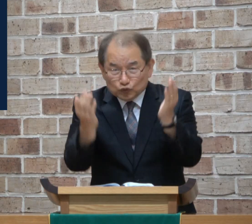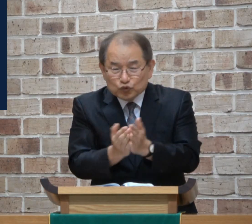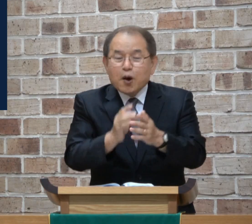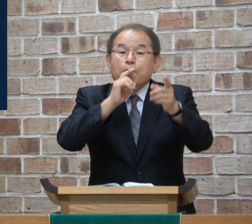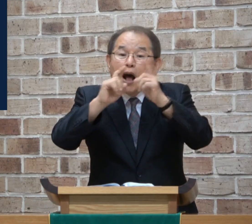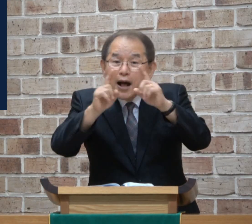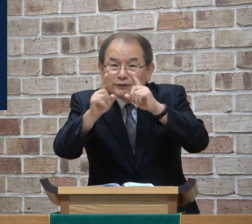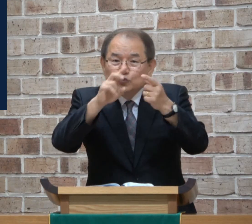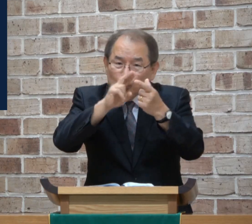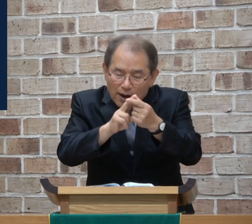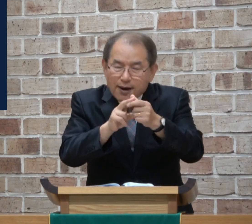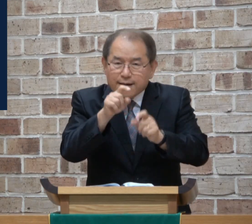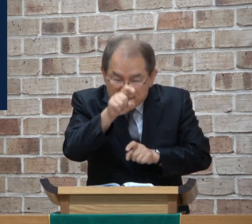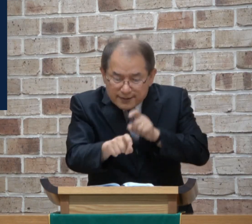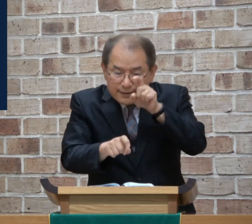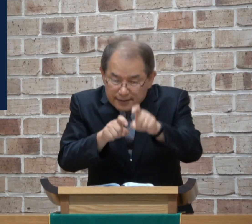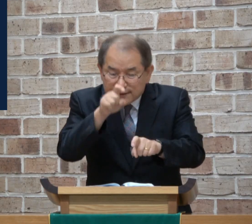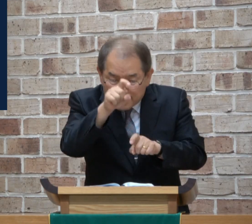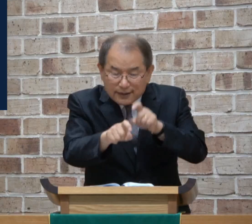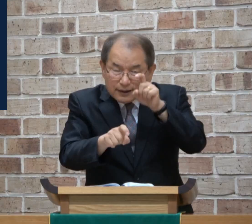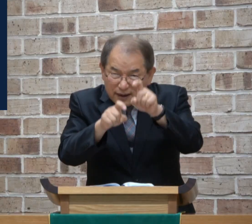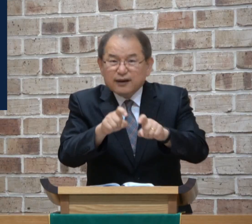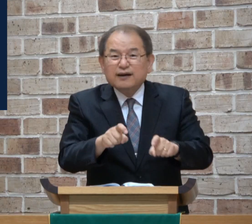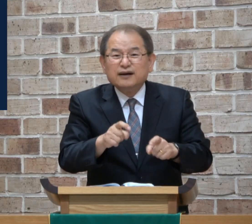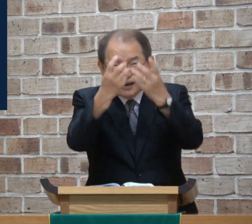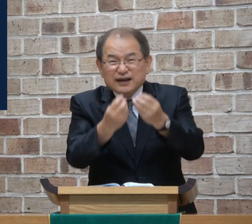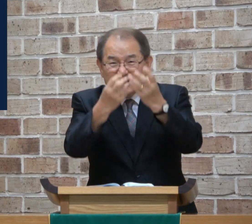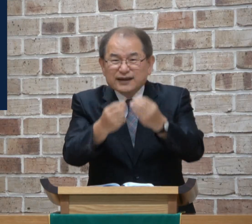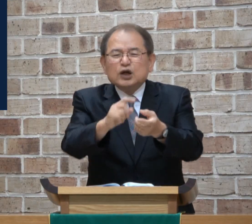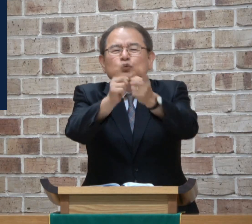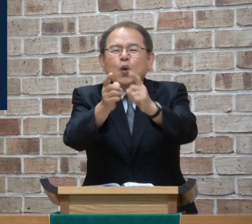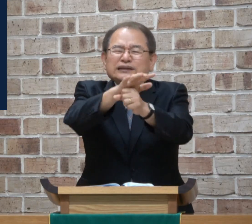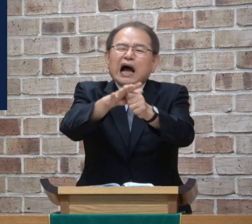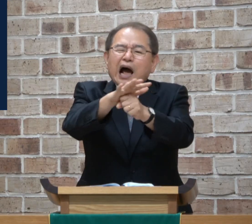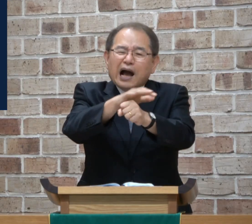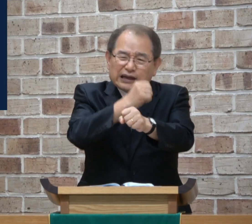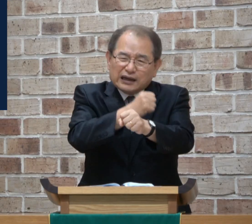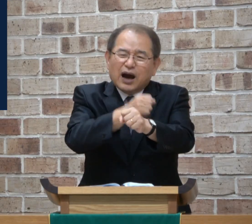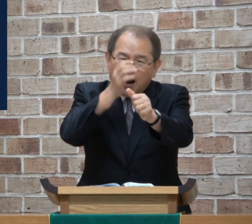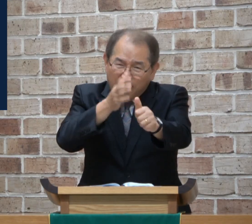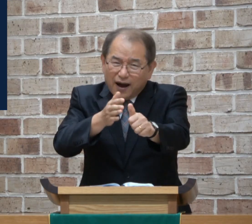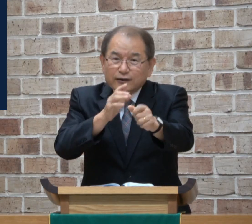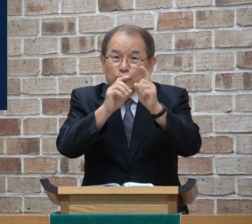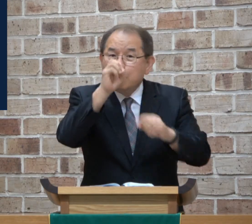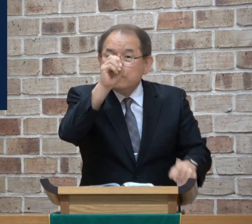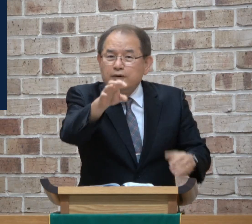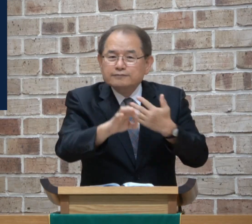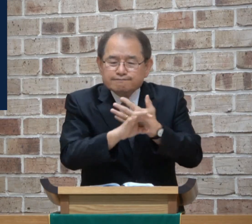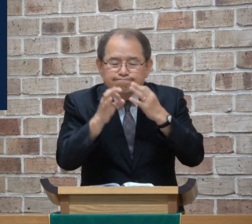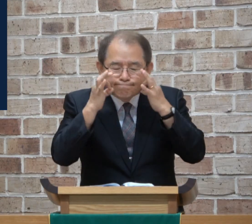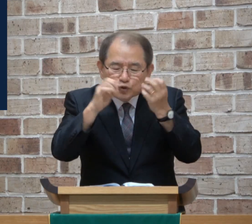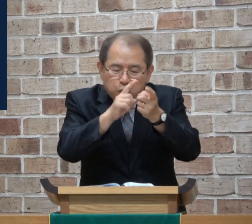여러분 모두 말씀과 기도를 하면서 실천하는 훈련이 되어지기 원합니다. 그 안에는 서로 꼭 사랑해야 되는 것이